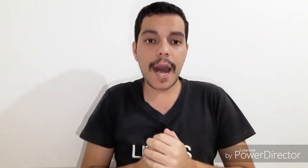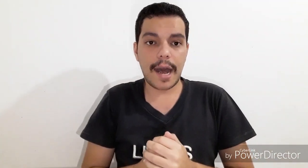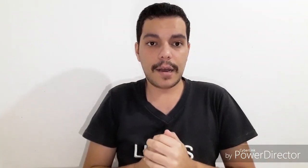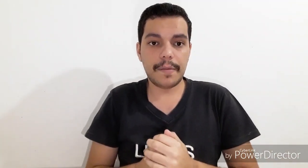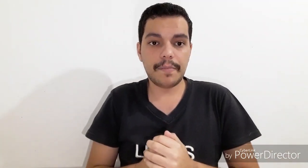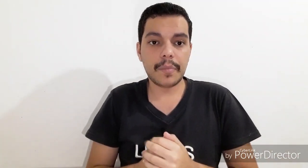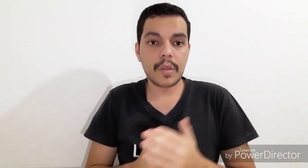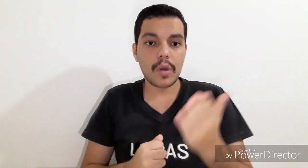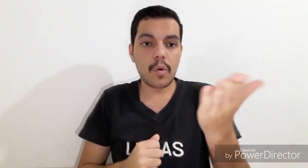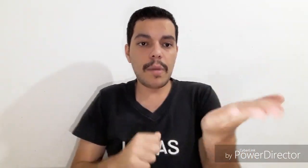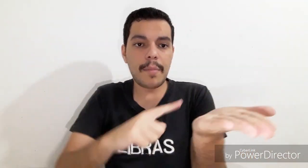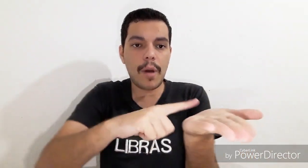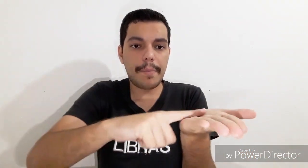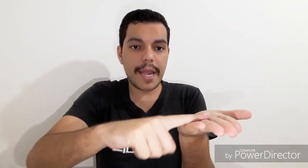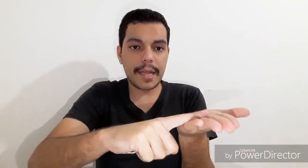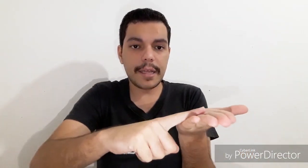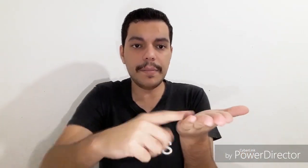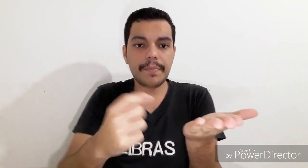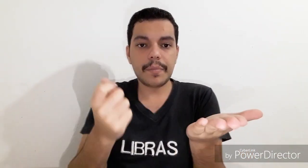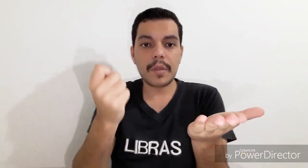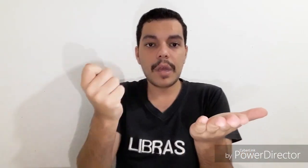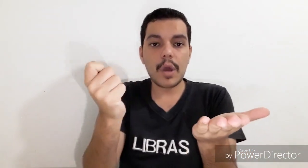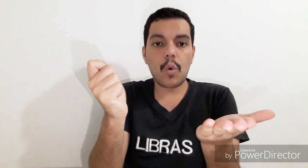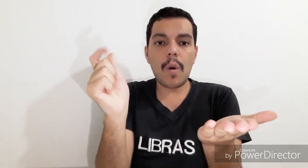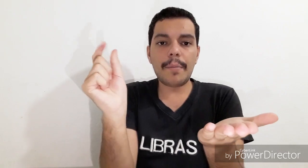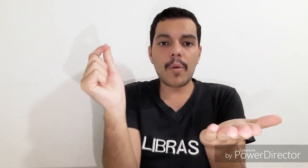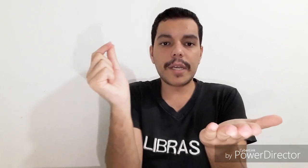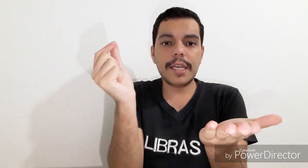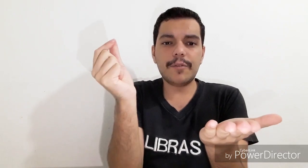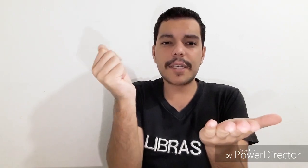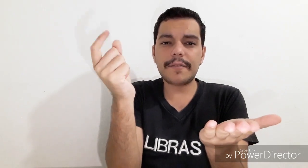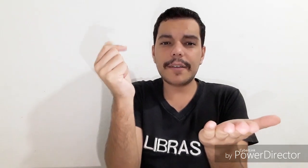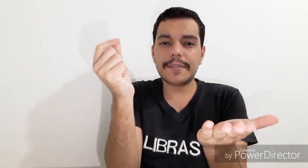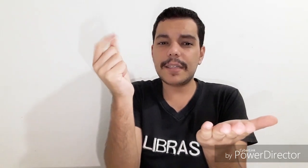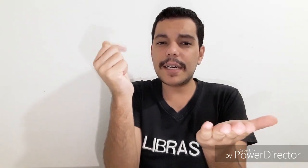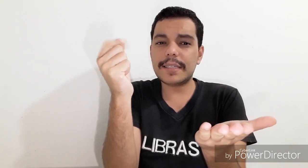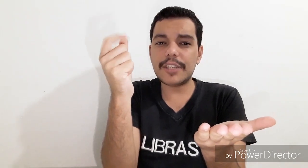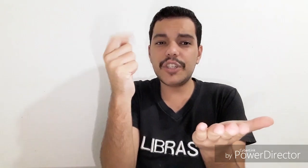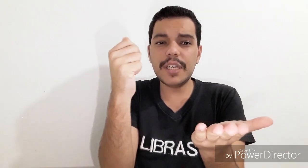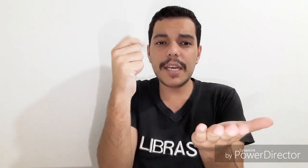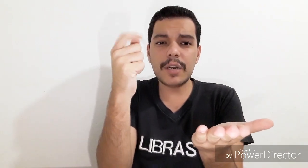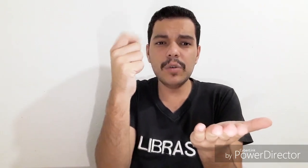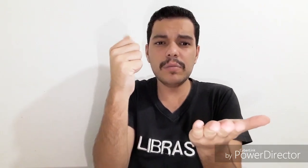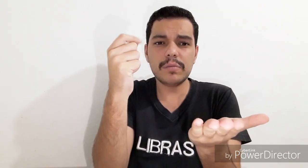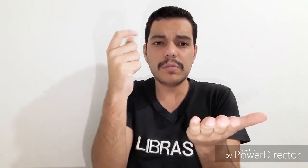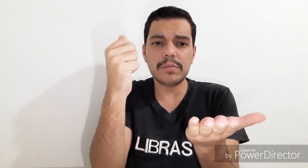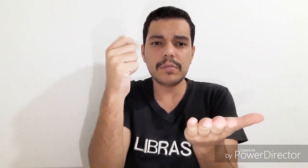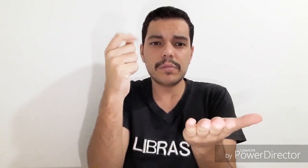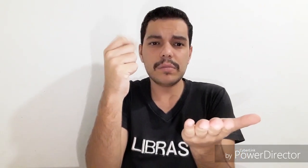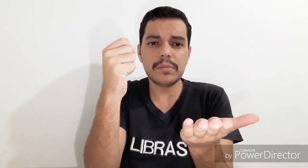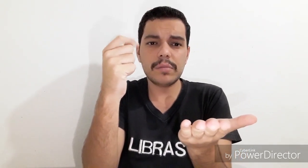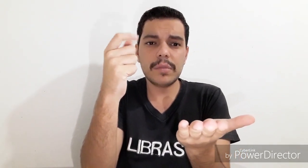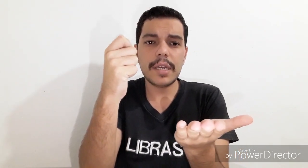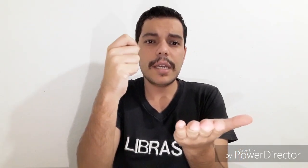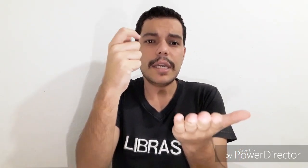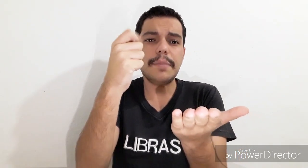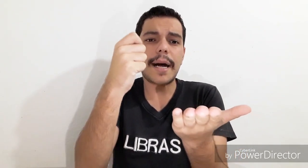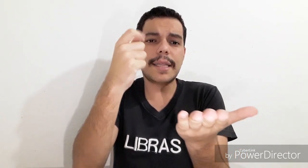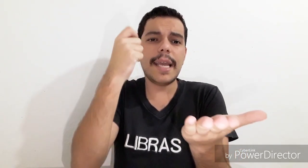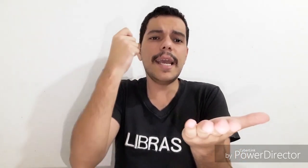Comprar, uma mão aberta, com a mão aqui você vai sinalizar dinheiro e bater em